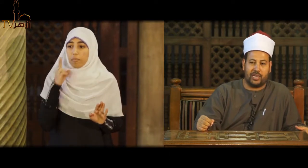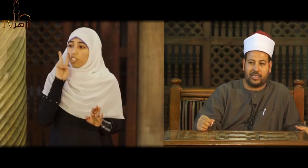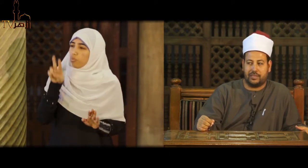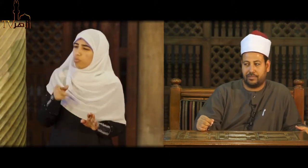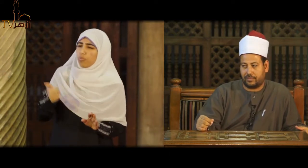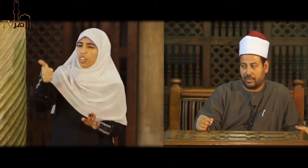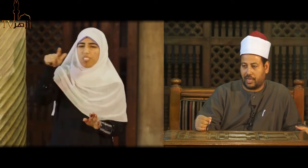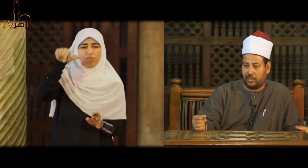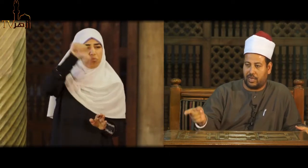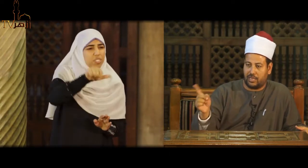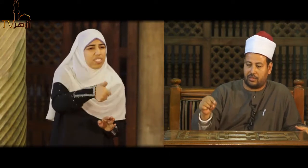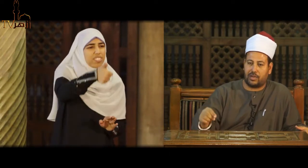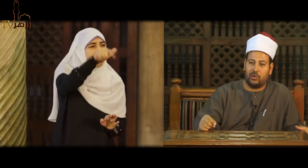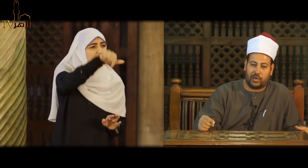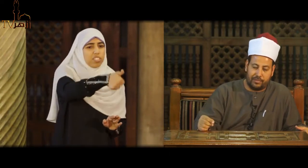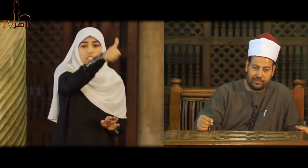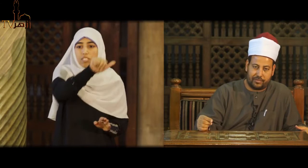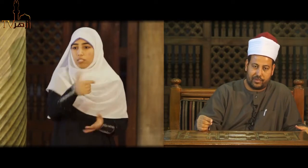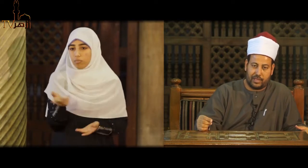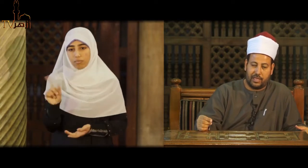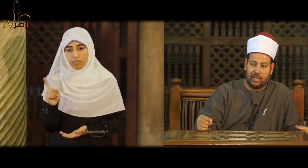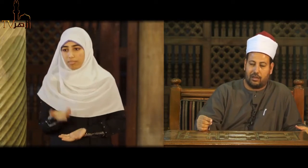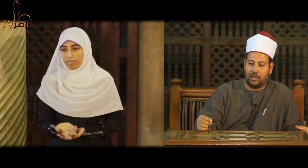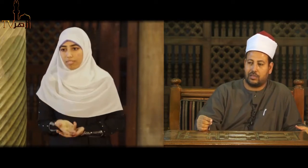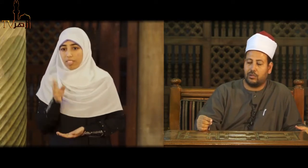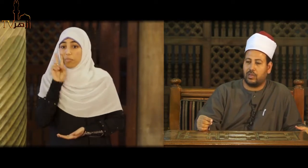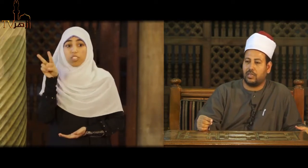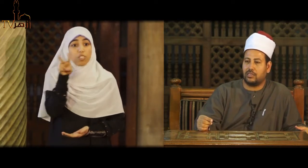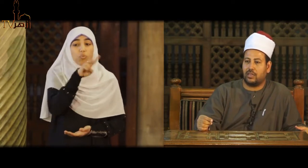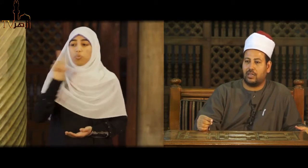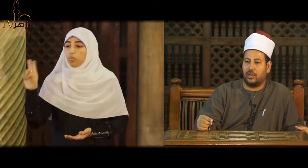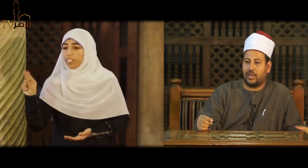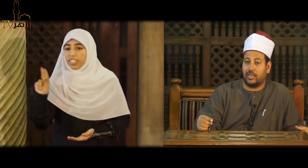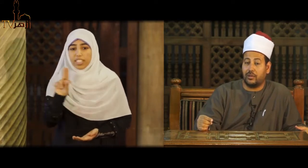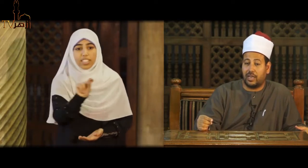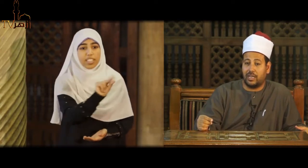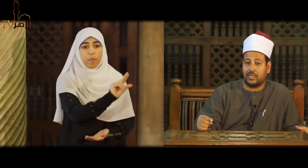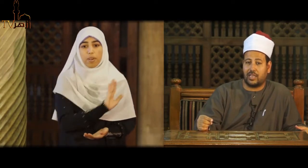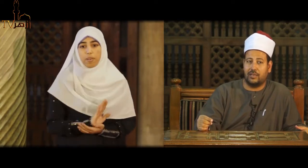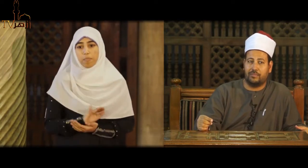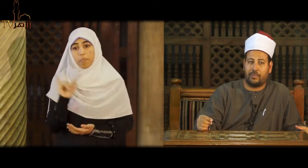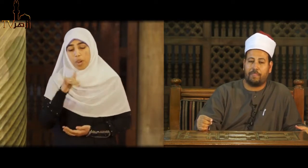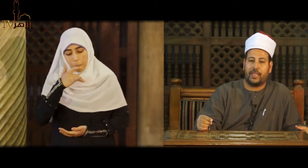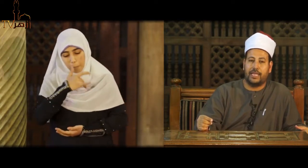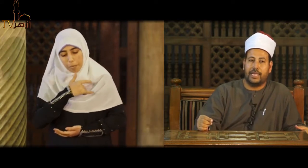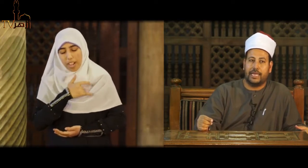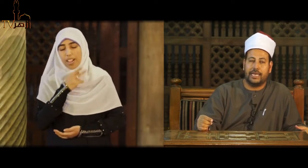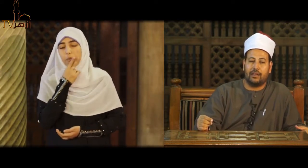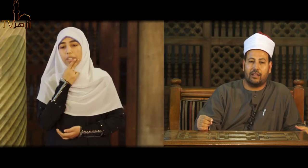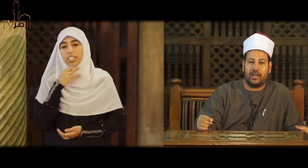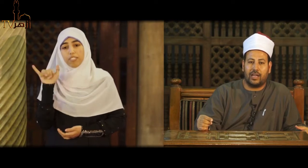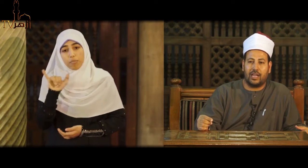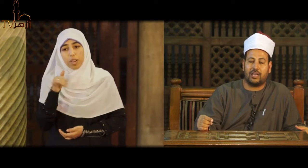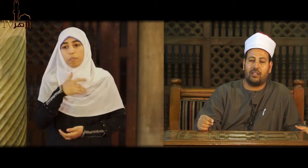متفق عليه. أعيد الحديث مرة أخرى. قال رسول الله صلى الله عليه وآله وسلم: